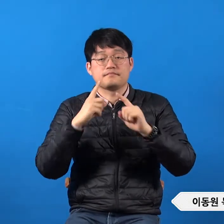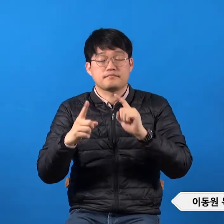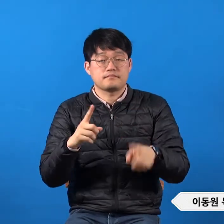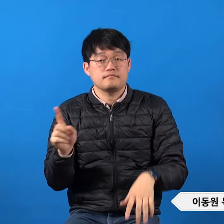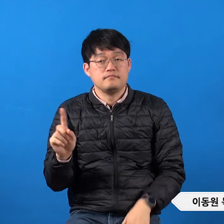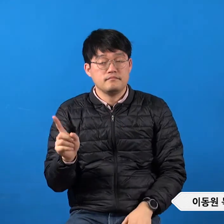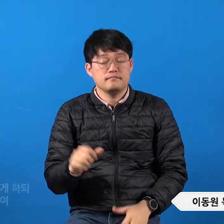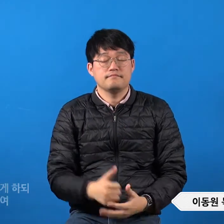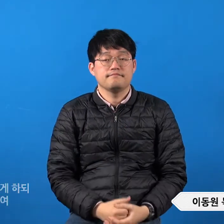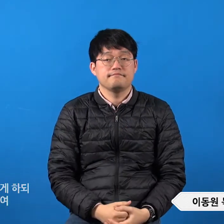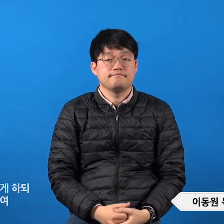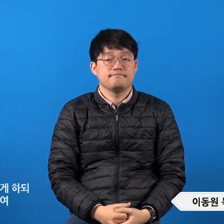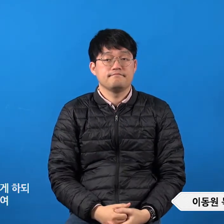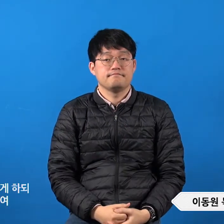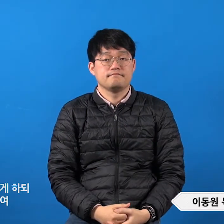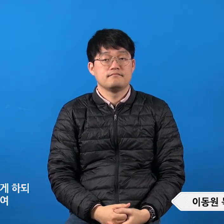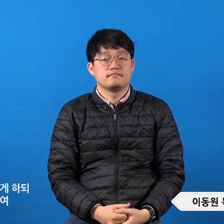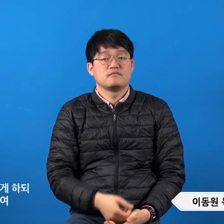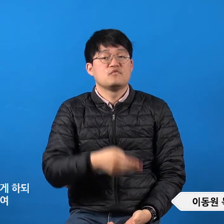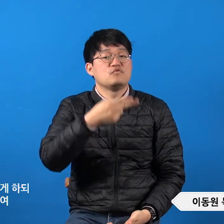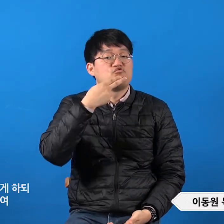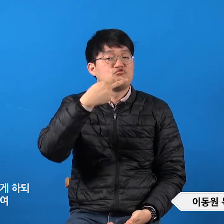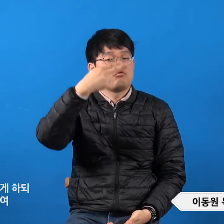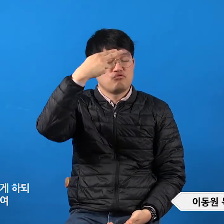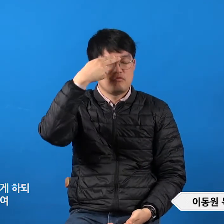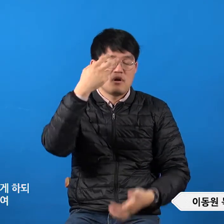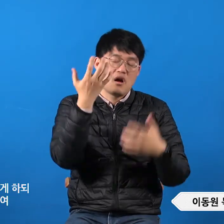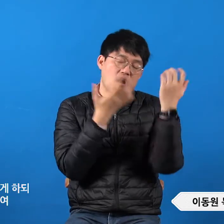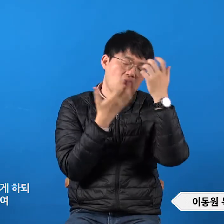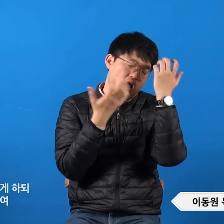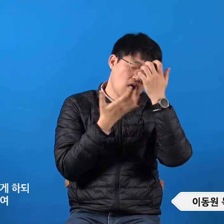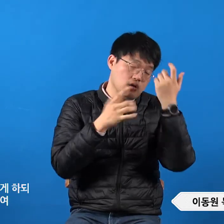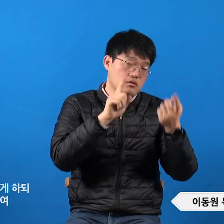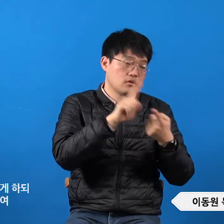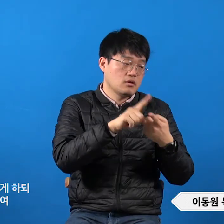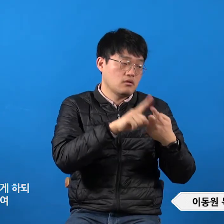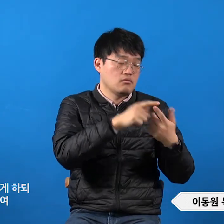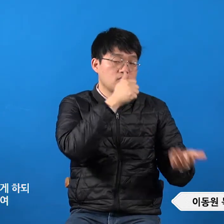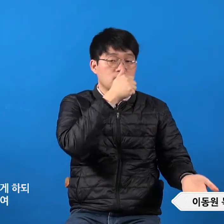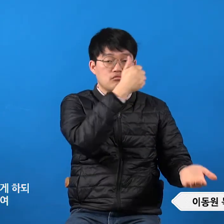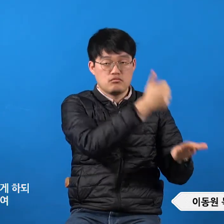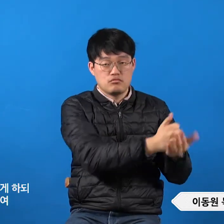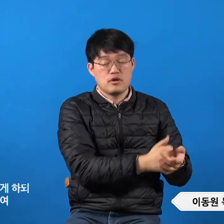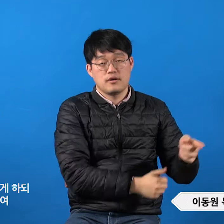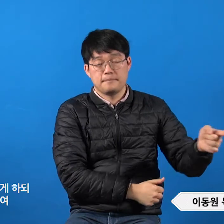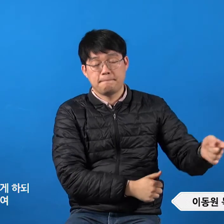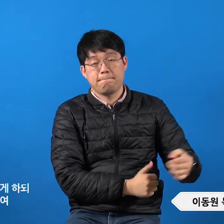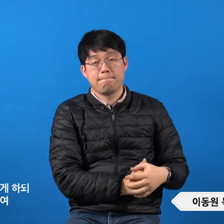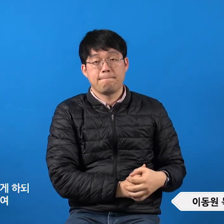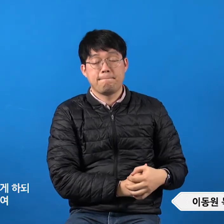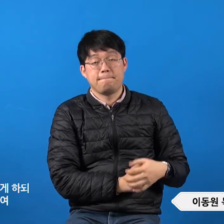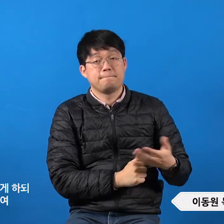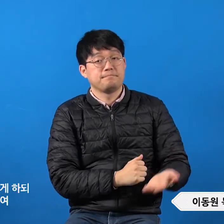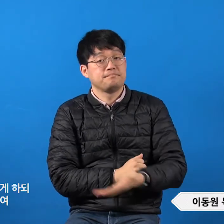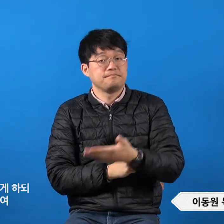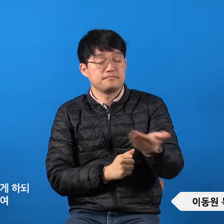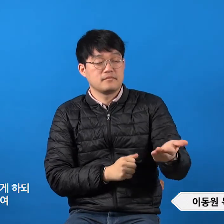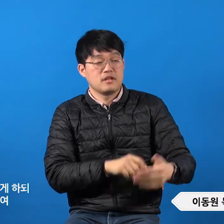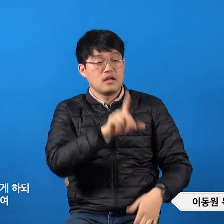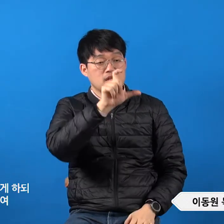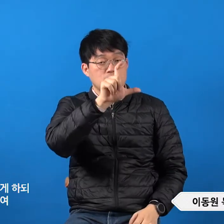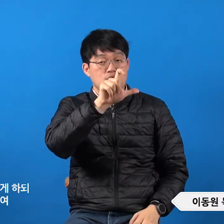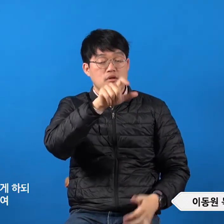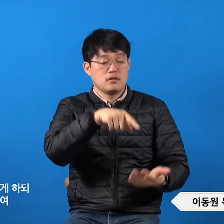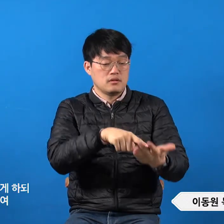17절입니다. 뭐에 대한 화였습니까? 술 취함에 대한 죄였습니다. 술 취함에 대한 죄.